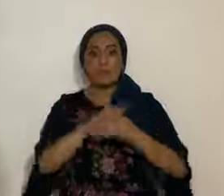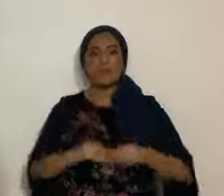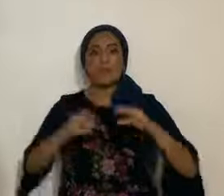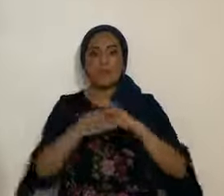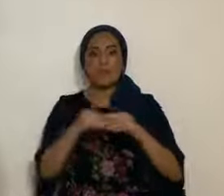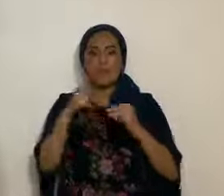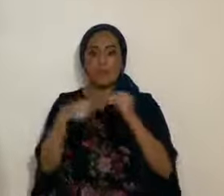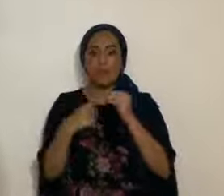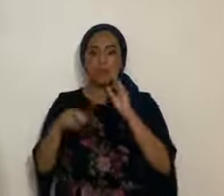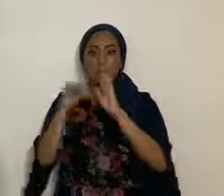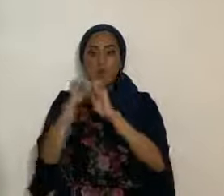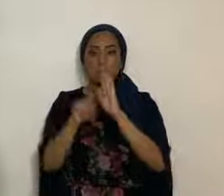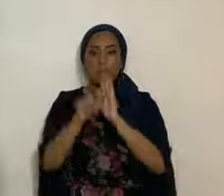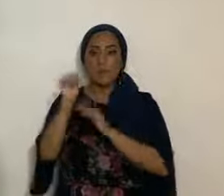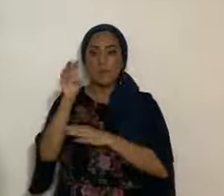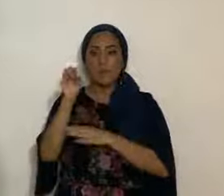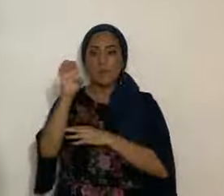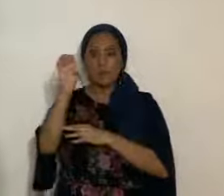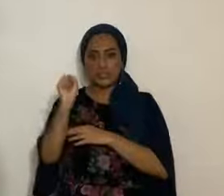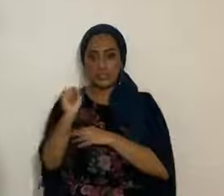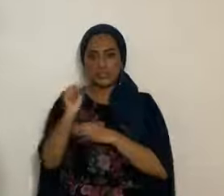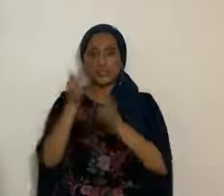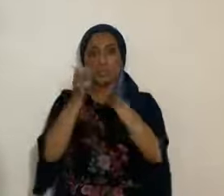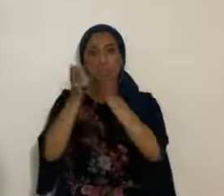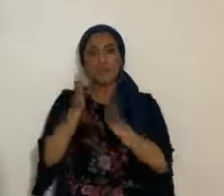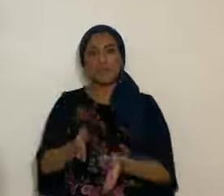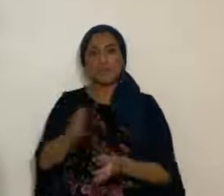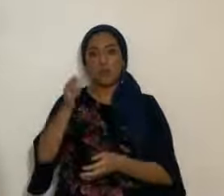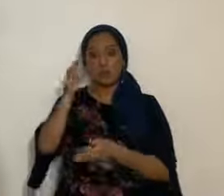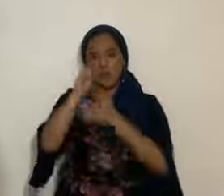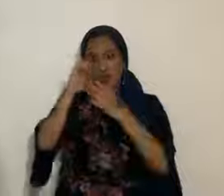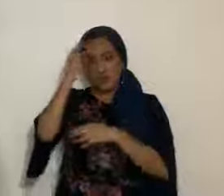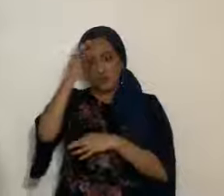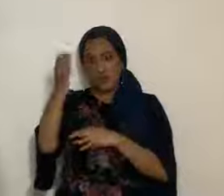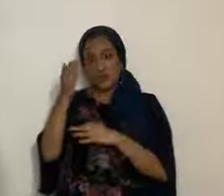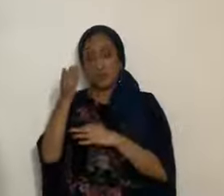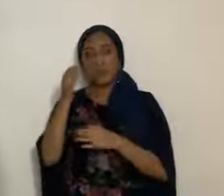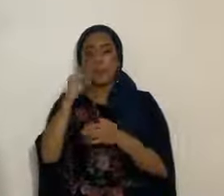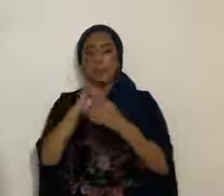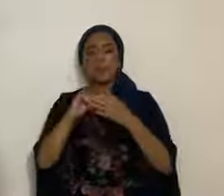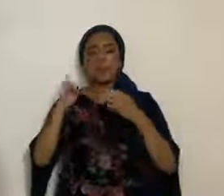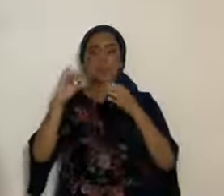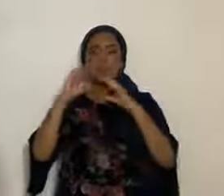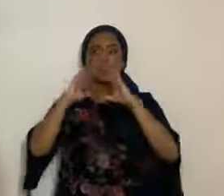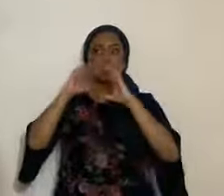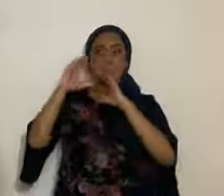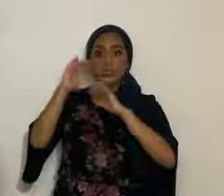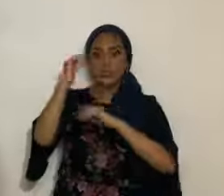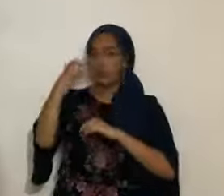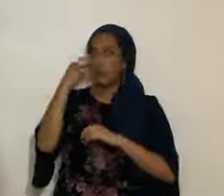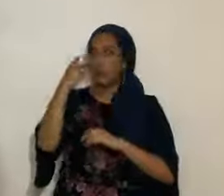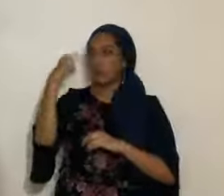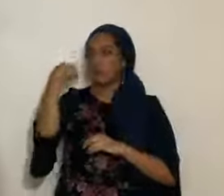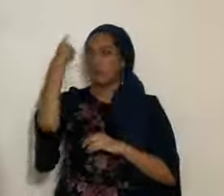Moisés, un siervo del Eterno que habló con él cara a cara, que